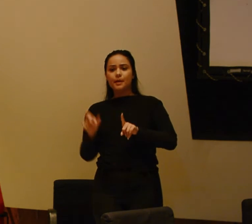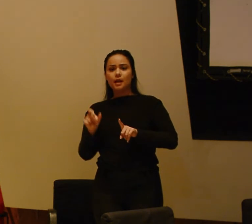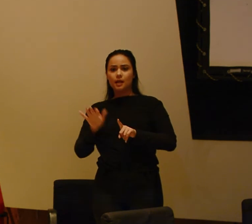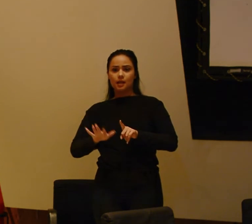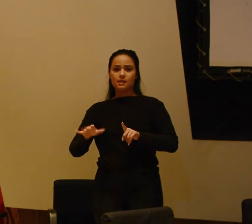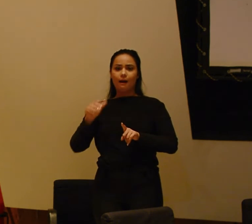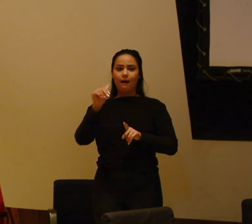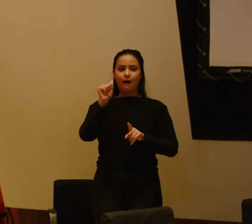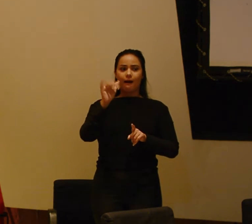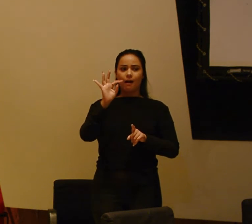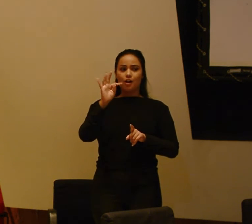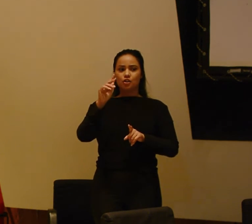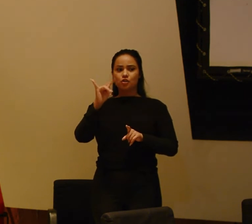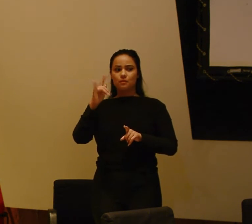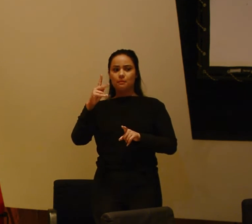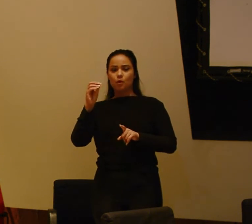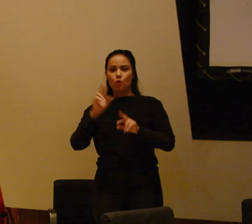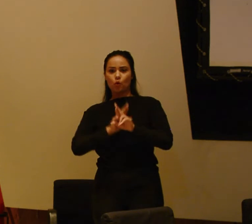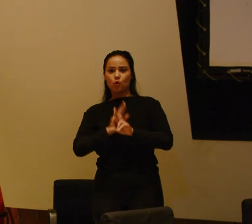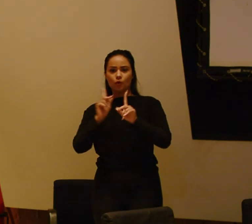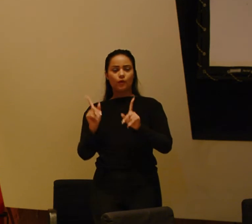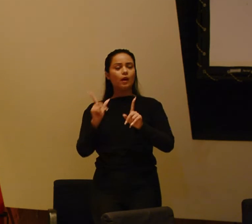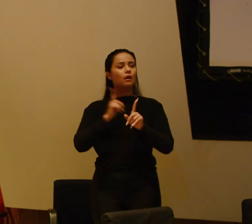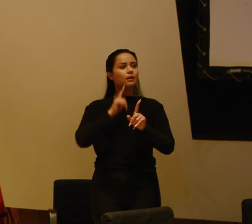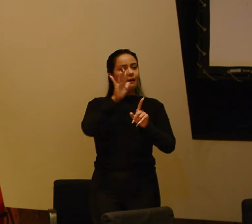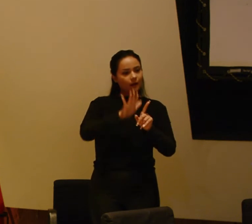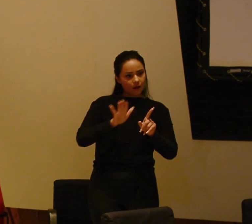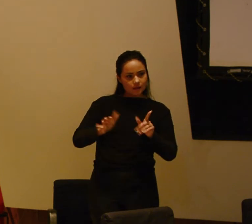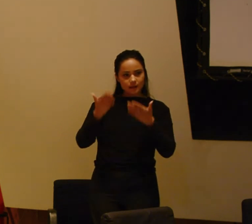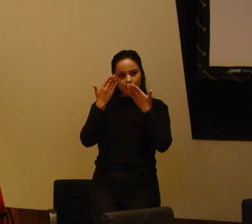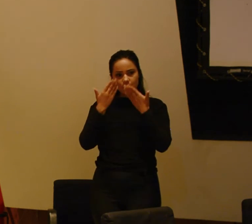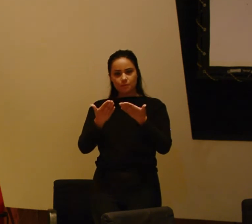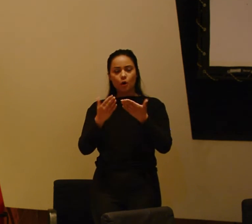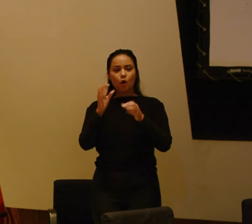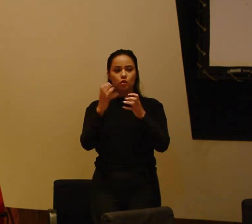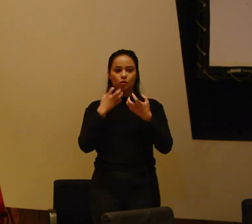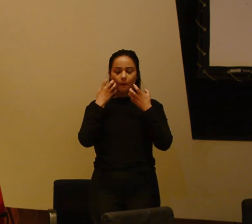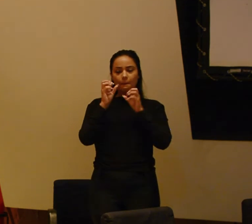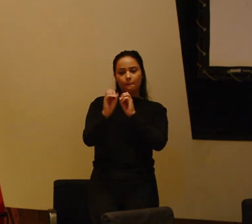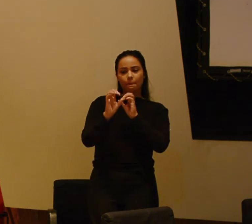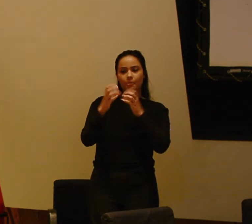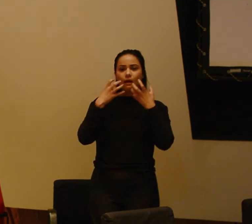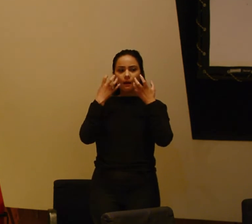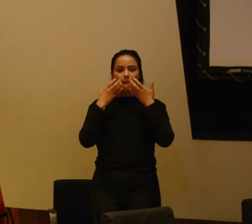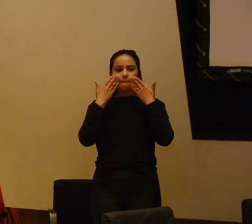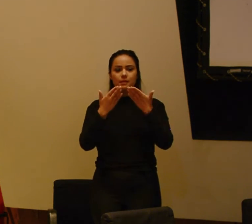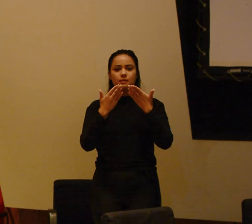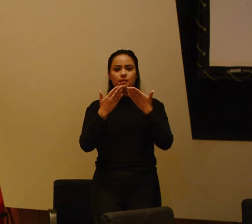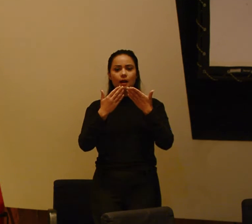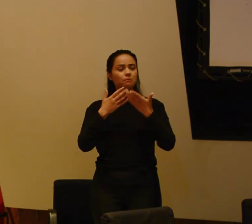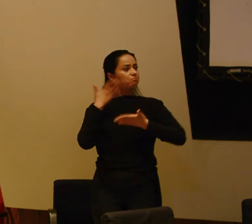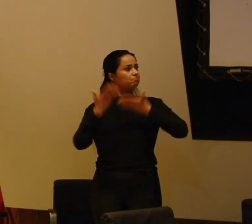desenvolvimento atípico. A gente concluiu nesse estudo que, então, as crianças que estavam expostas à educação musical apresentaram melhora no repertório